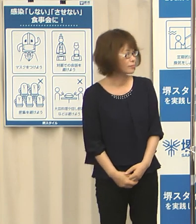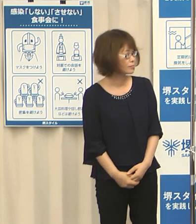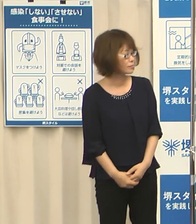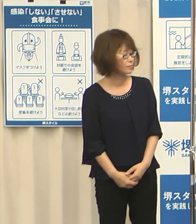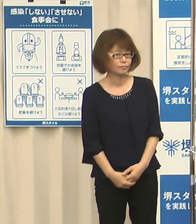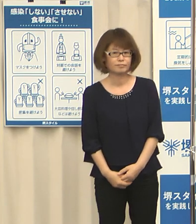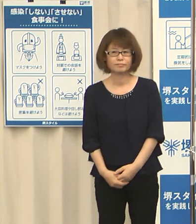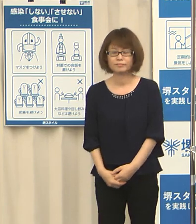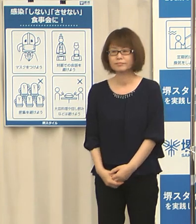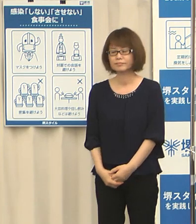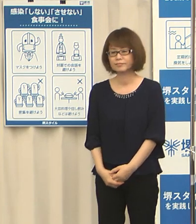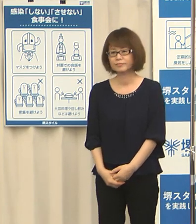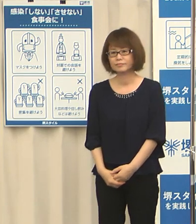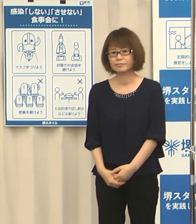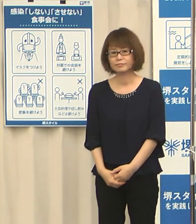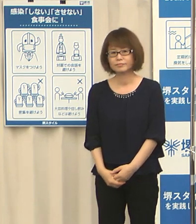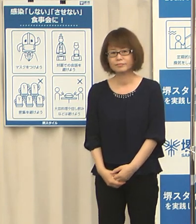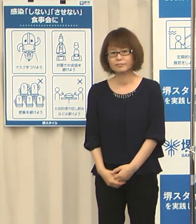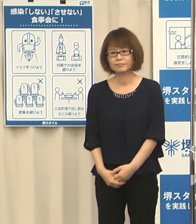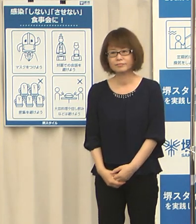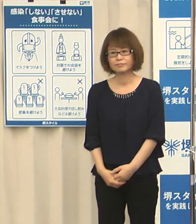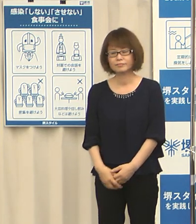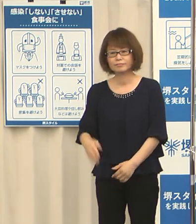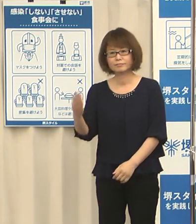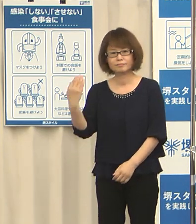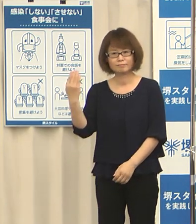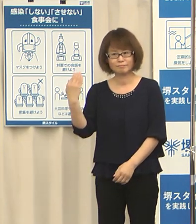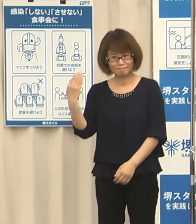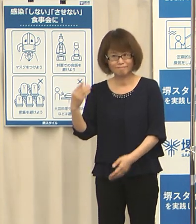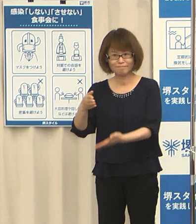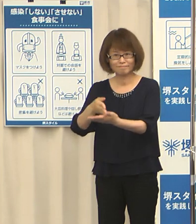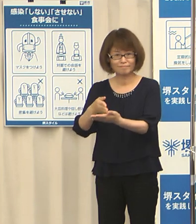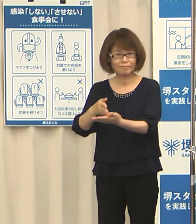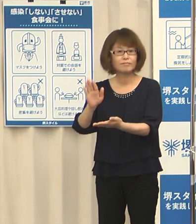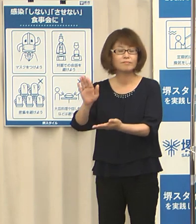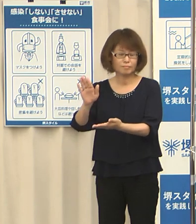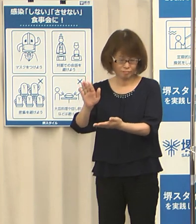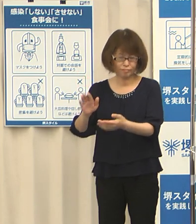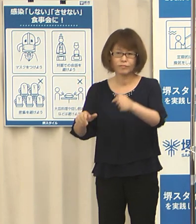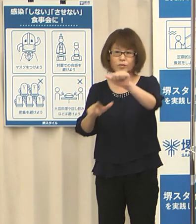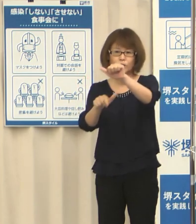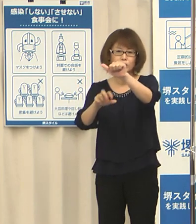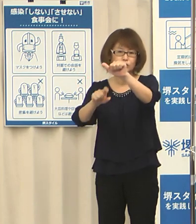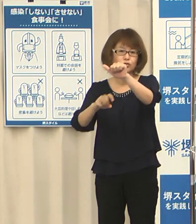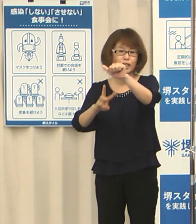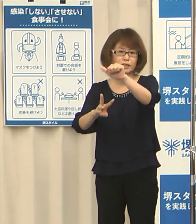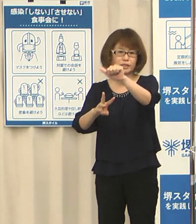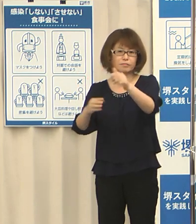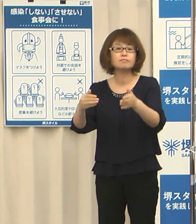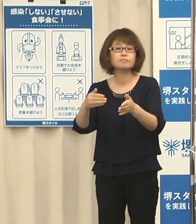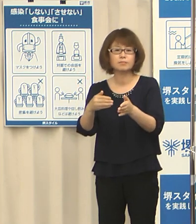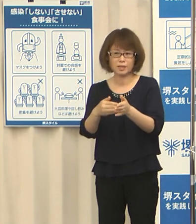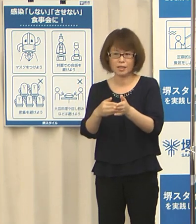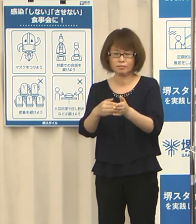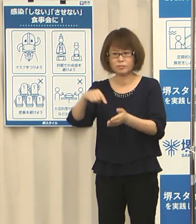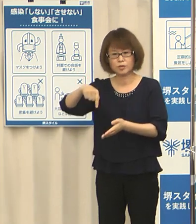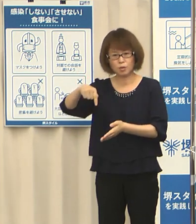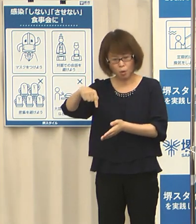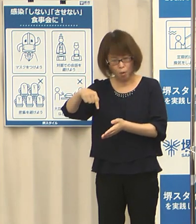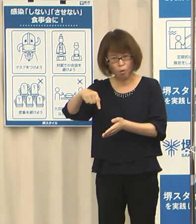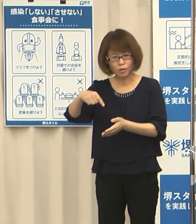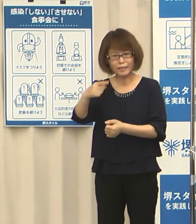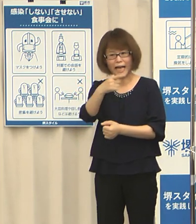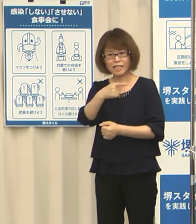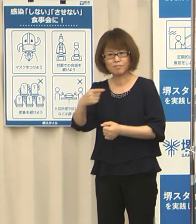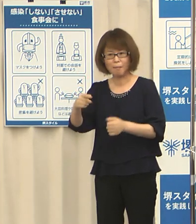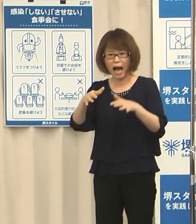はい、これまでも お示しをしてまいりましたが、5月13日まで本市における第1波と